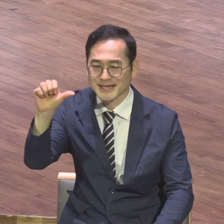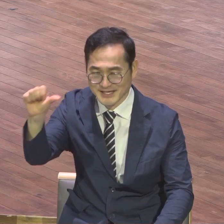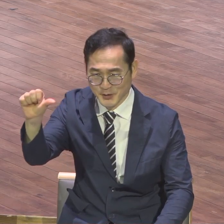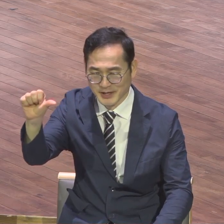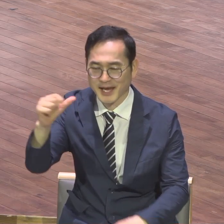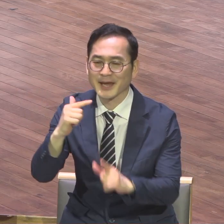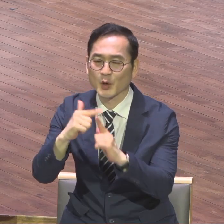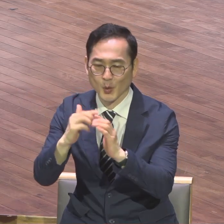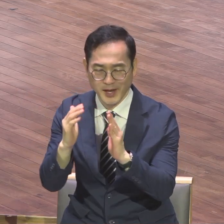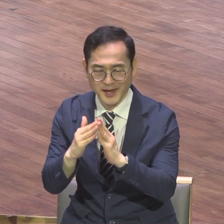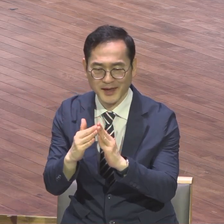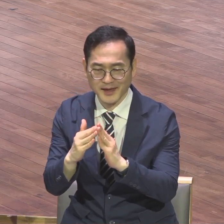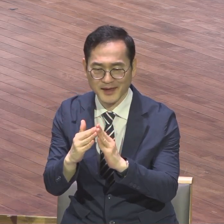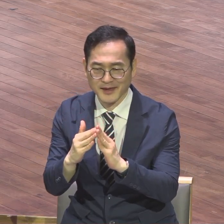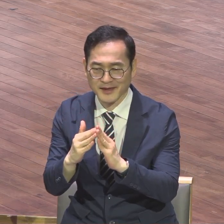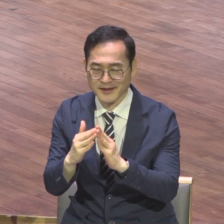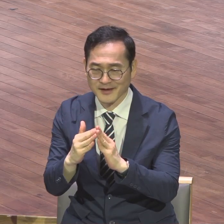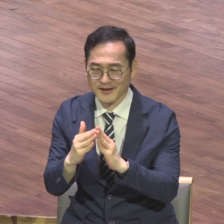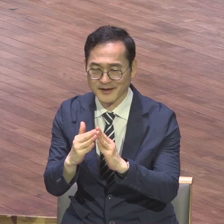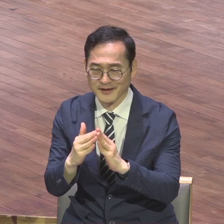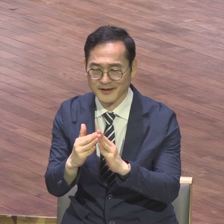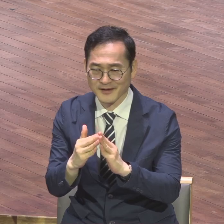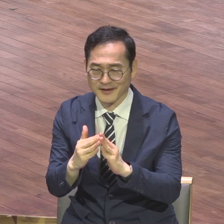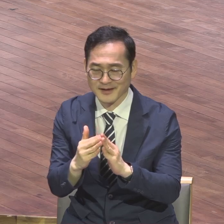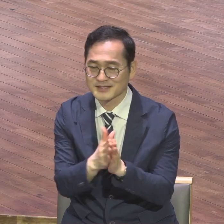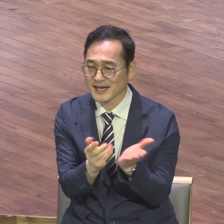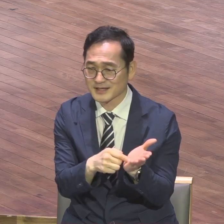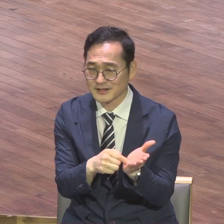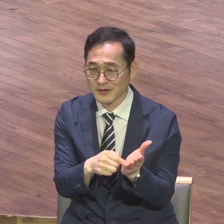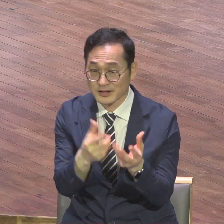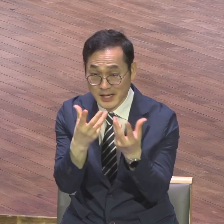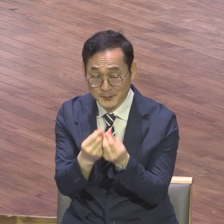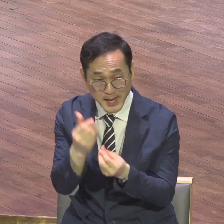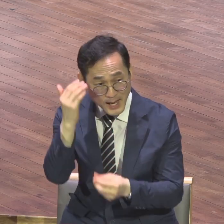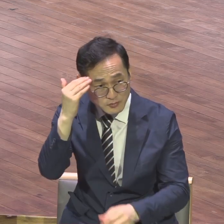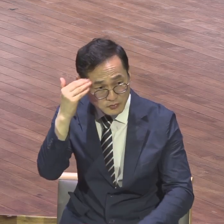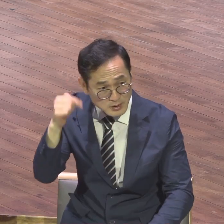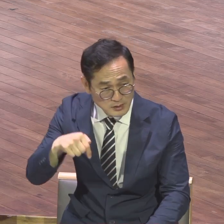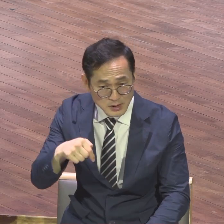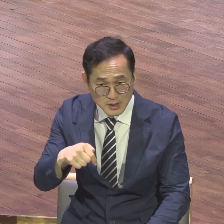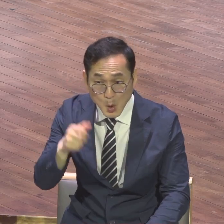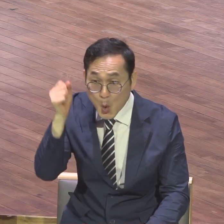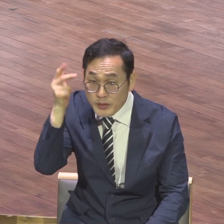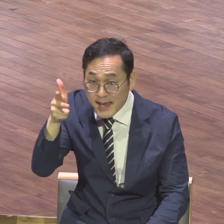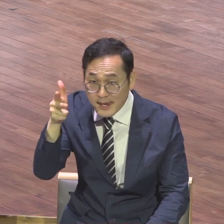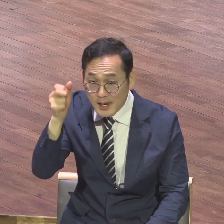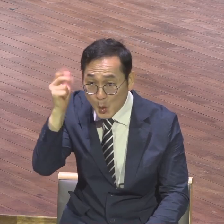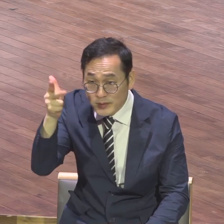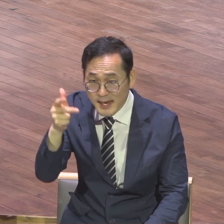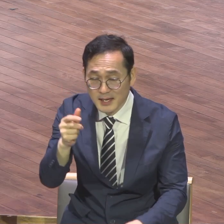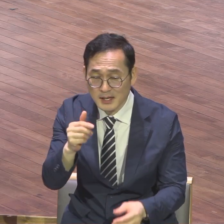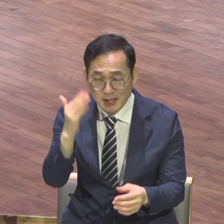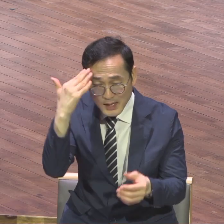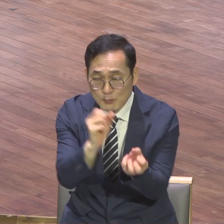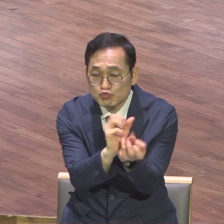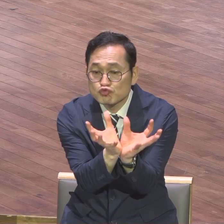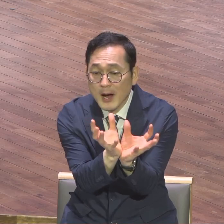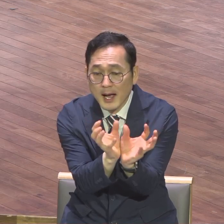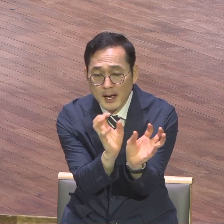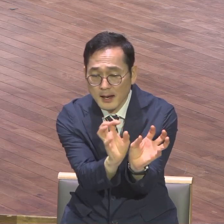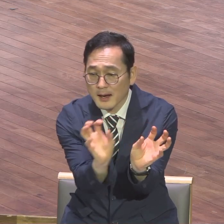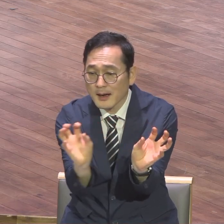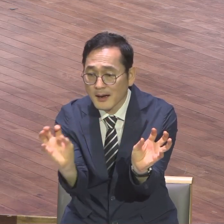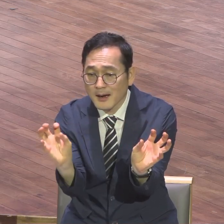교회라는 뜻이에요. 우리나라는 이 호텔을 이를 등급을 정할 때 무궁화 표시로 그렇게 정하지만은 세계적으로는 다